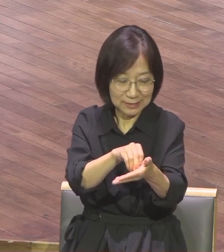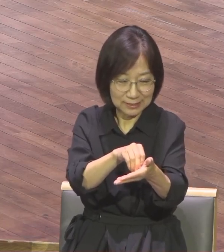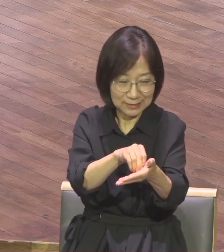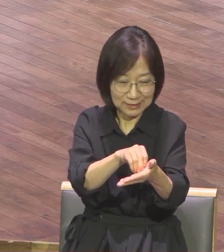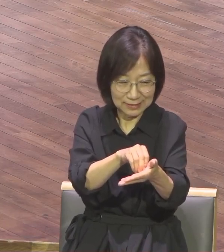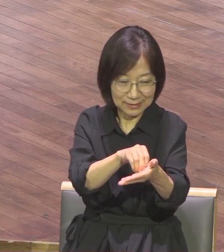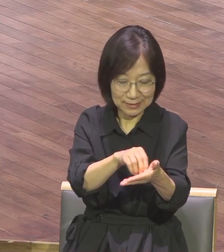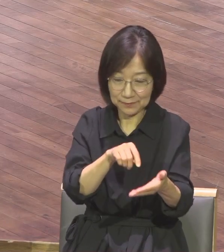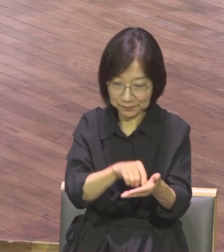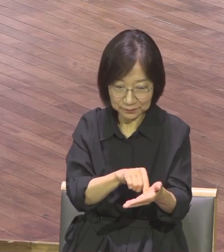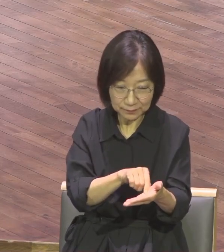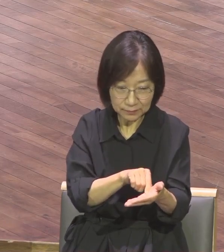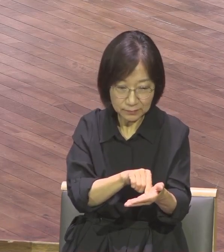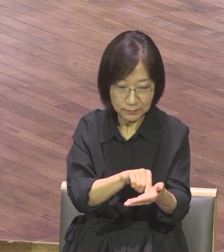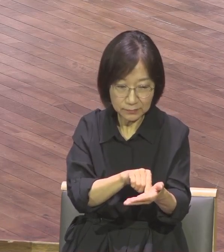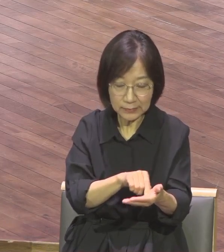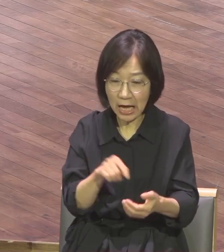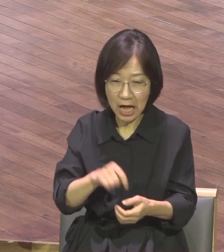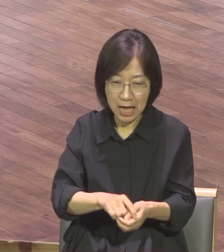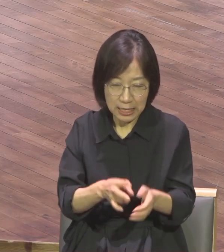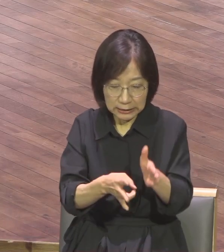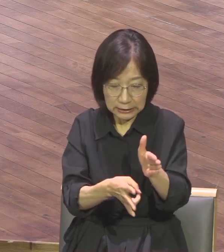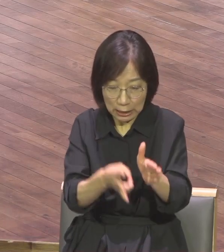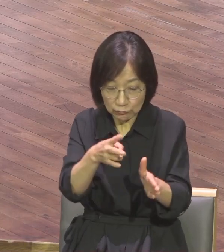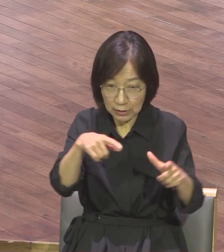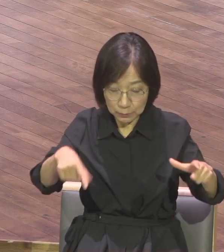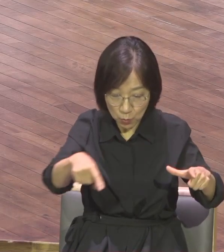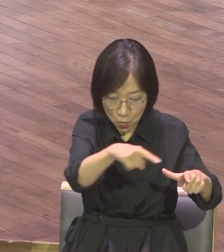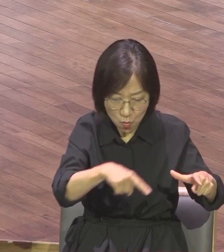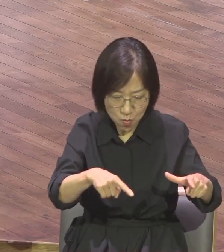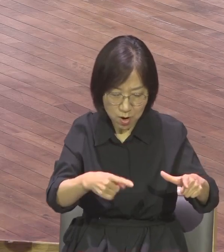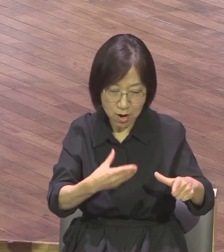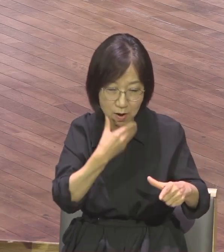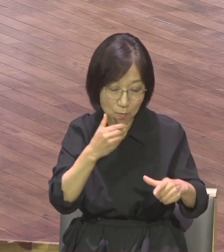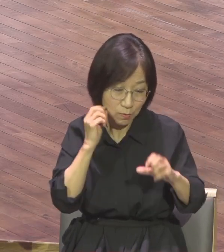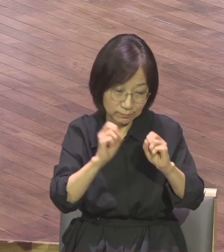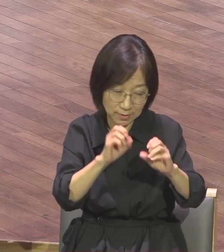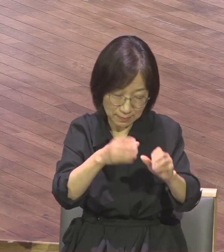거치지 않고 다메섹에 있던 예수 믿는